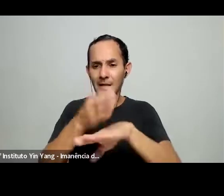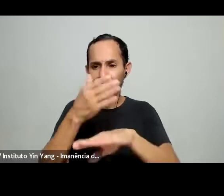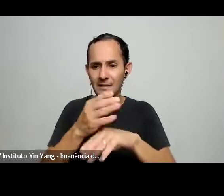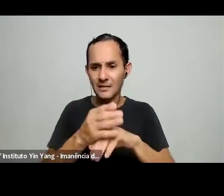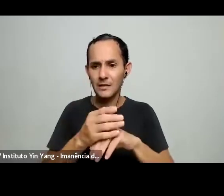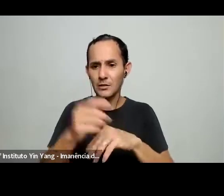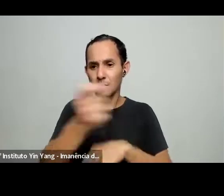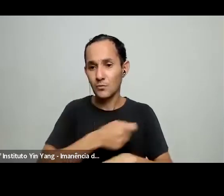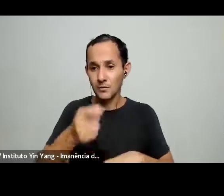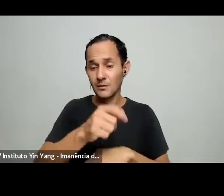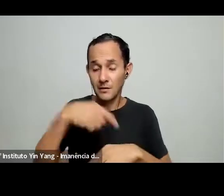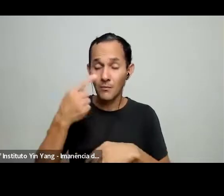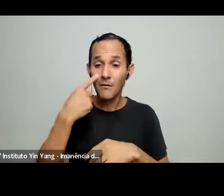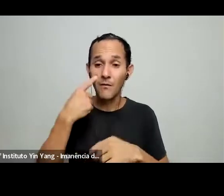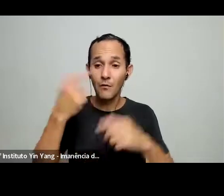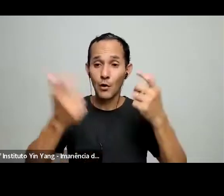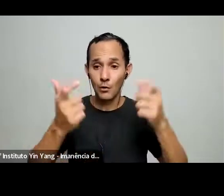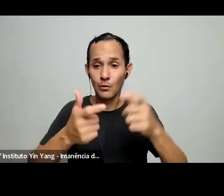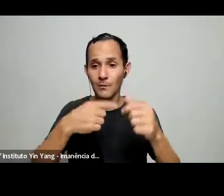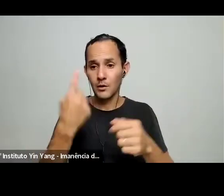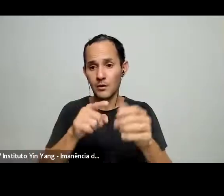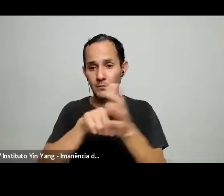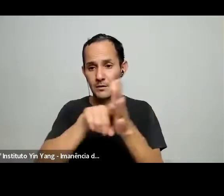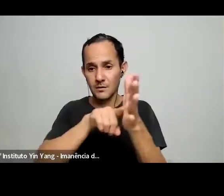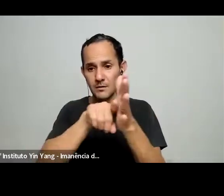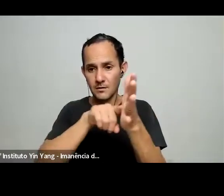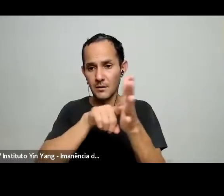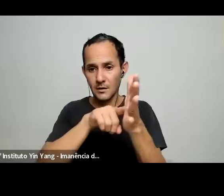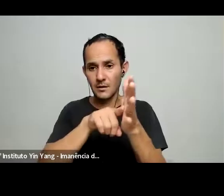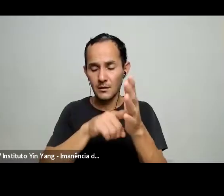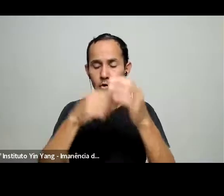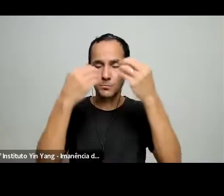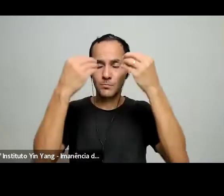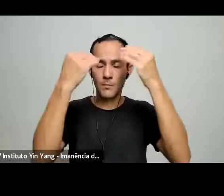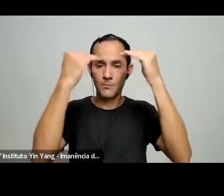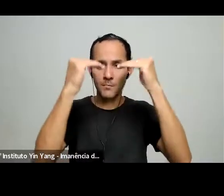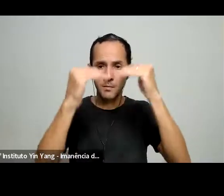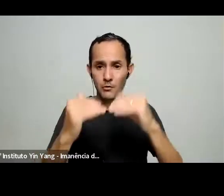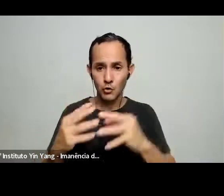que determinar, olhar isso, pesquisar e estruturar tudo isso.